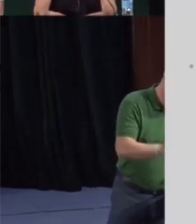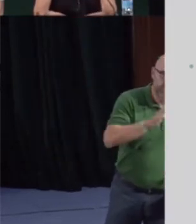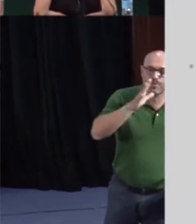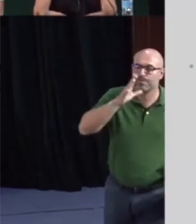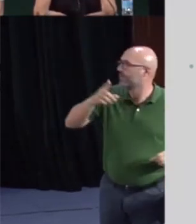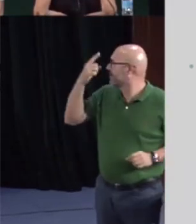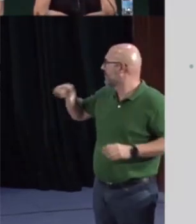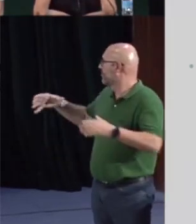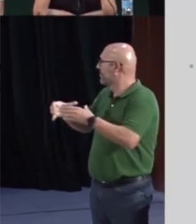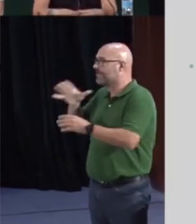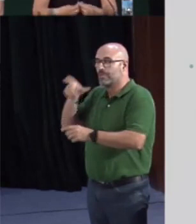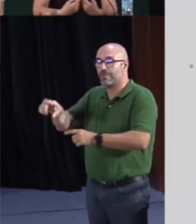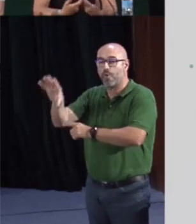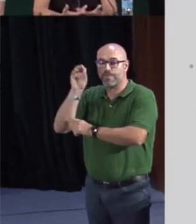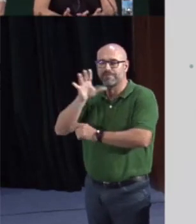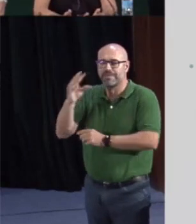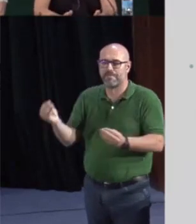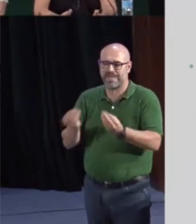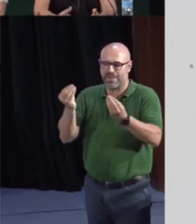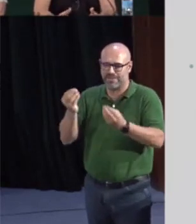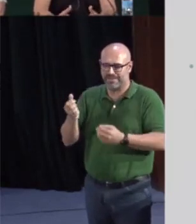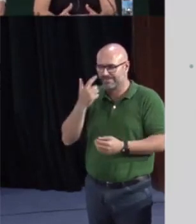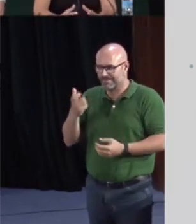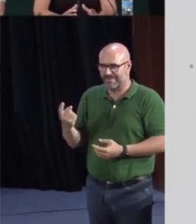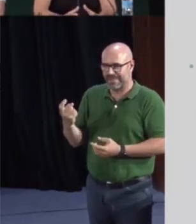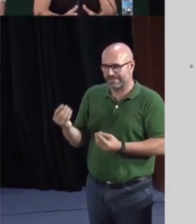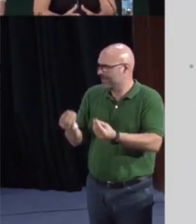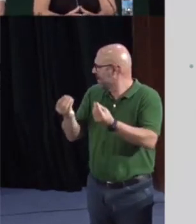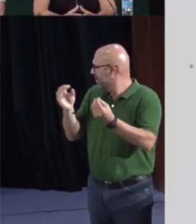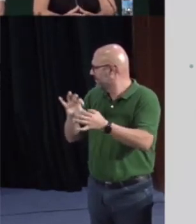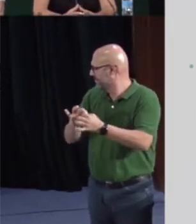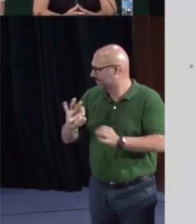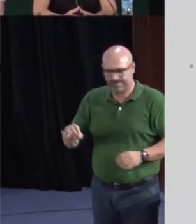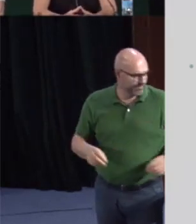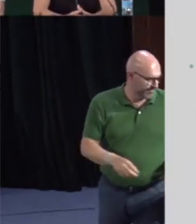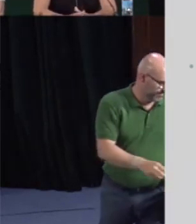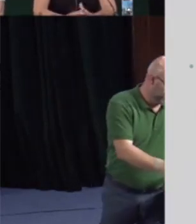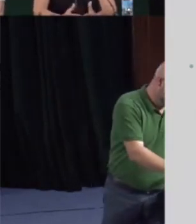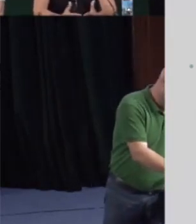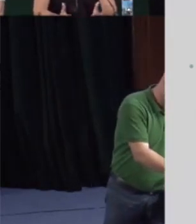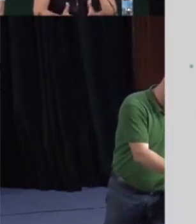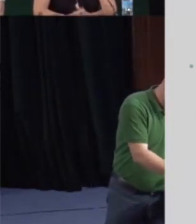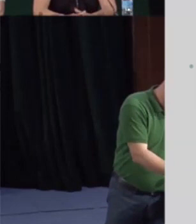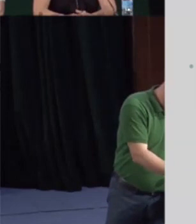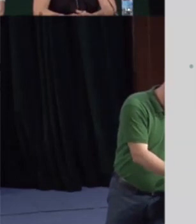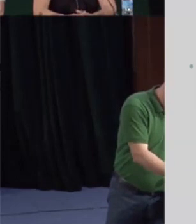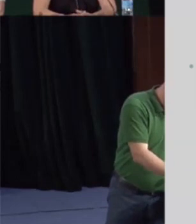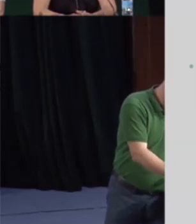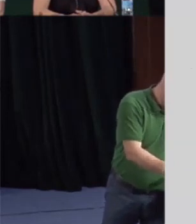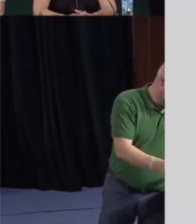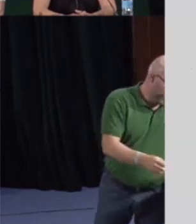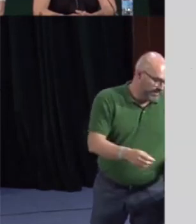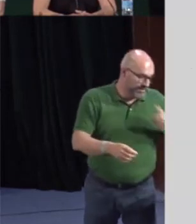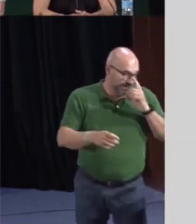primera parte del aprendizaje de una lengua, sobre todo en el nivel A1 y A2.